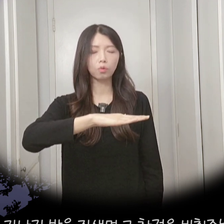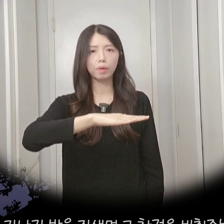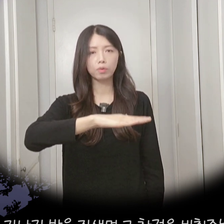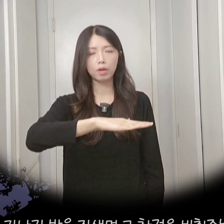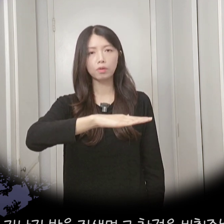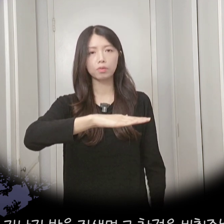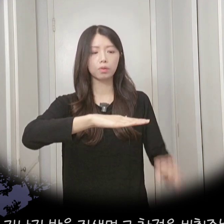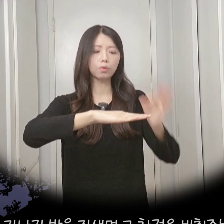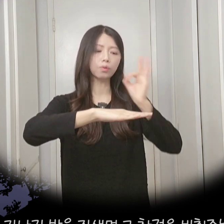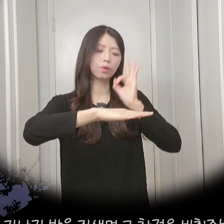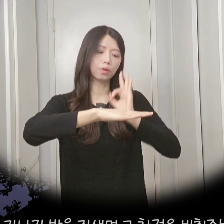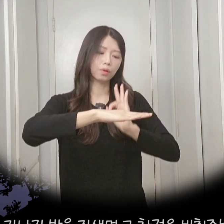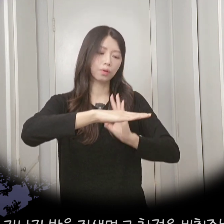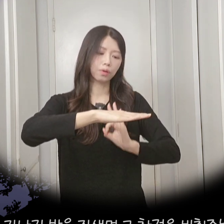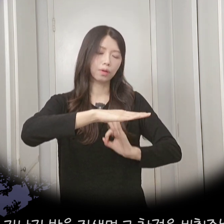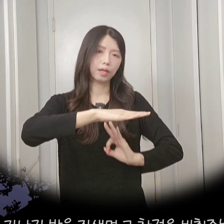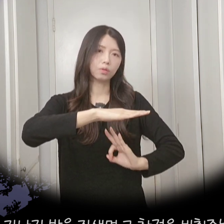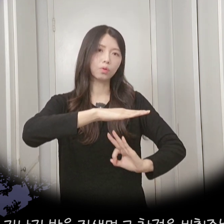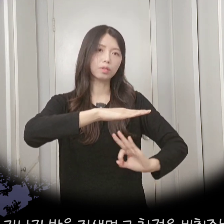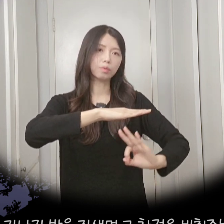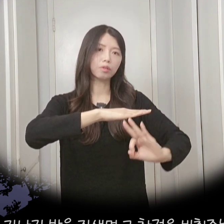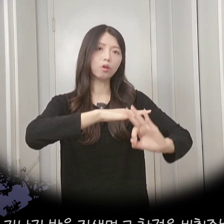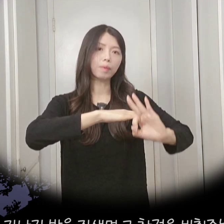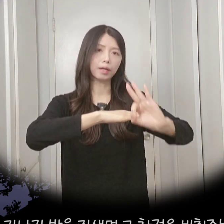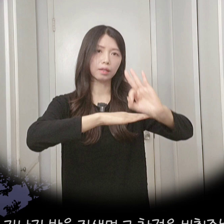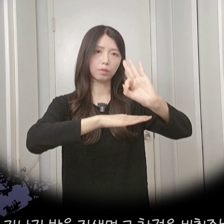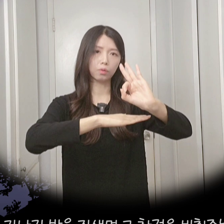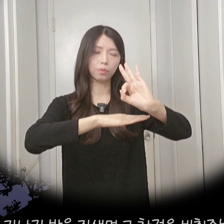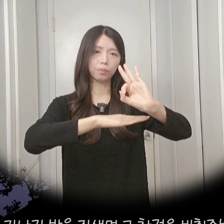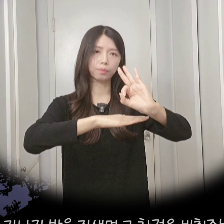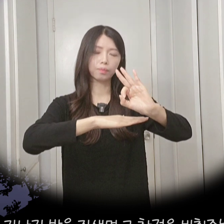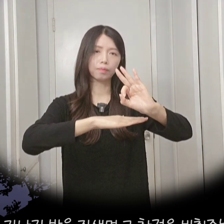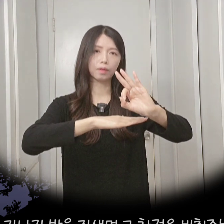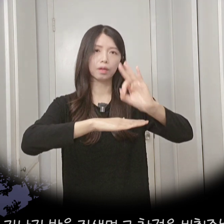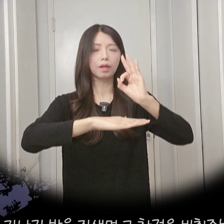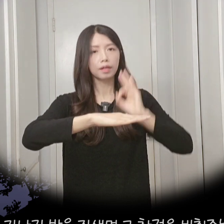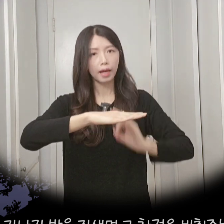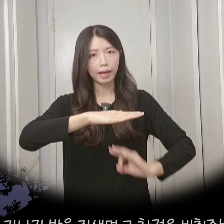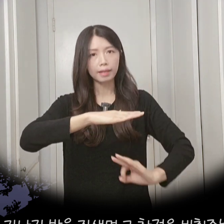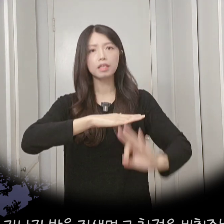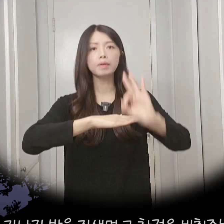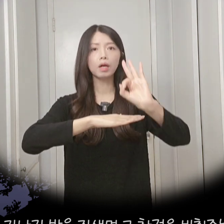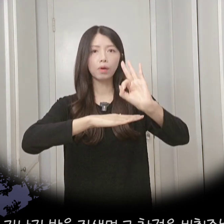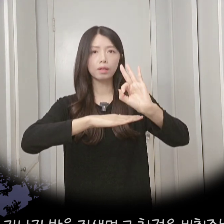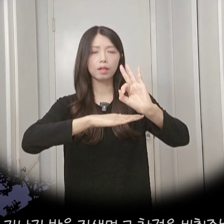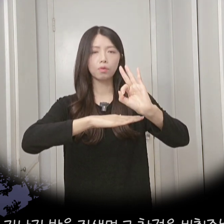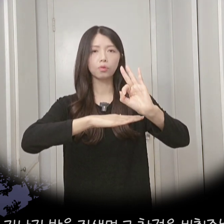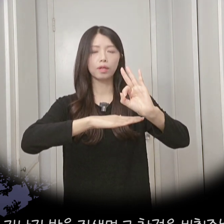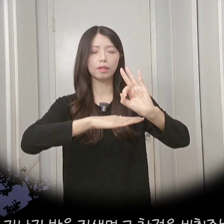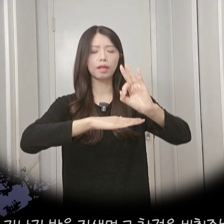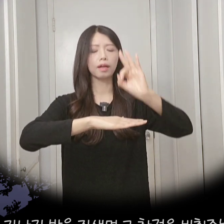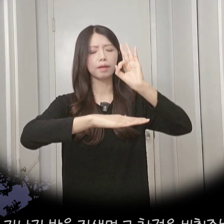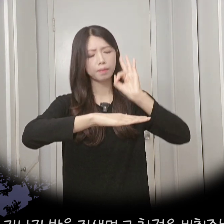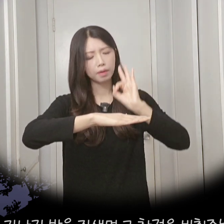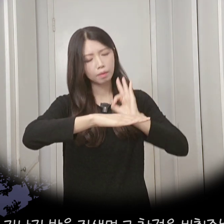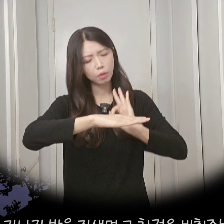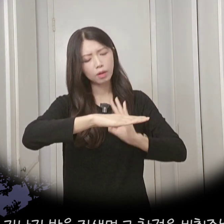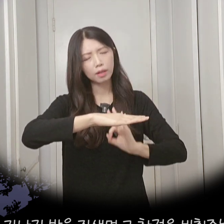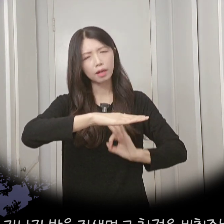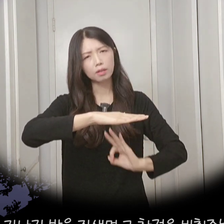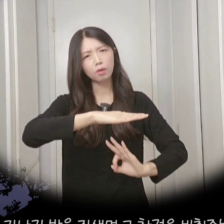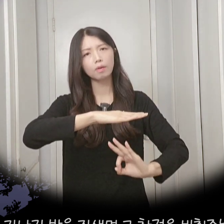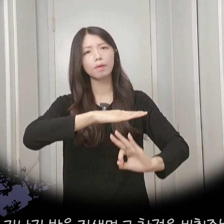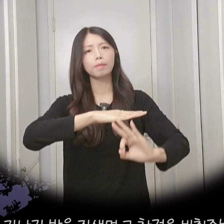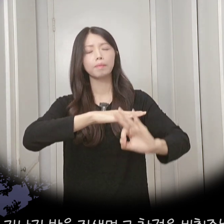위치에 똑바로 세워주시고 안쪽에서부터 바깥으로. 이게 아침이라고 하는 뜻의 수어도 되는데